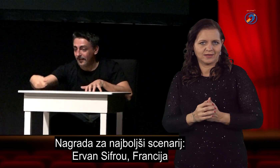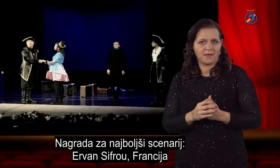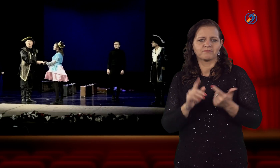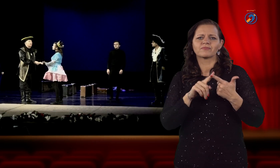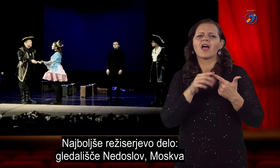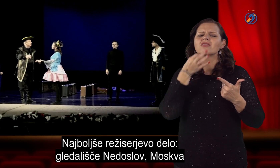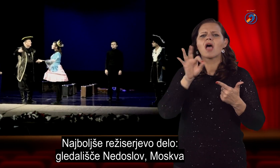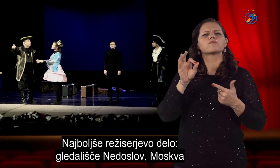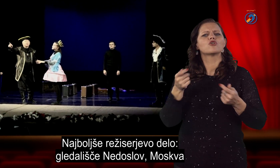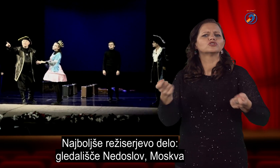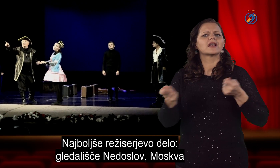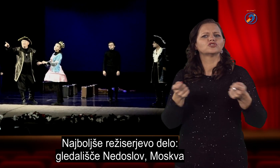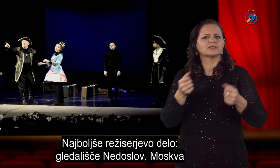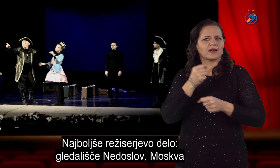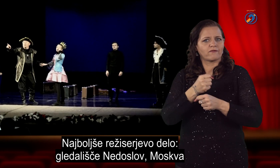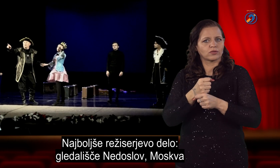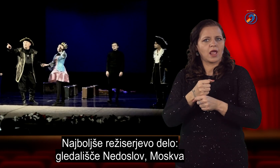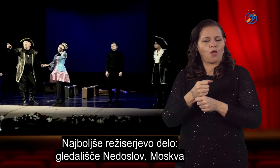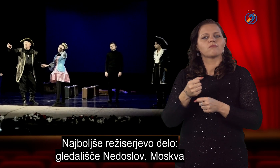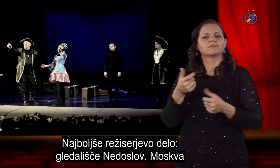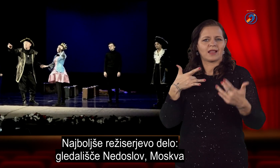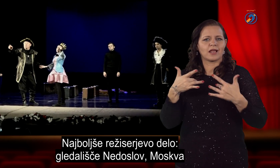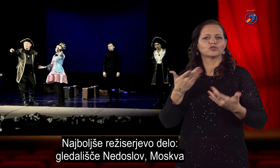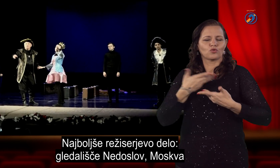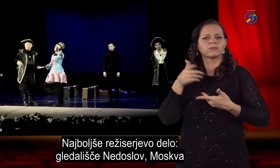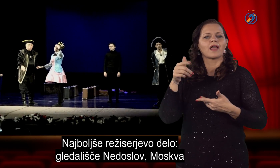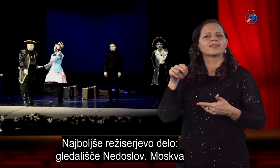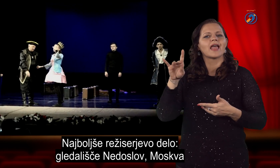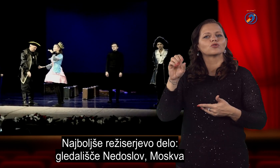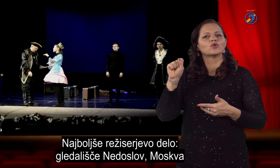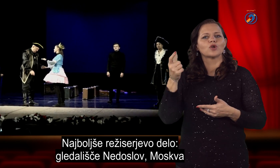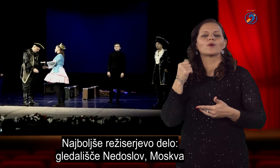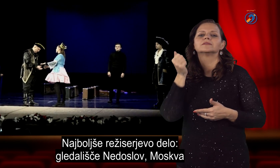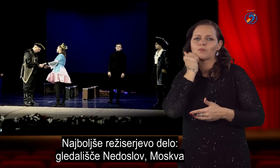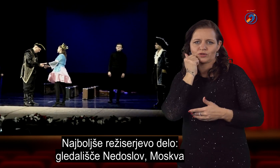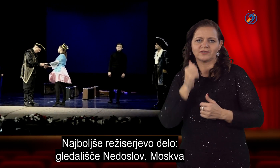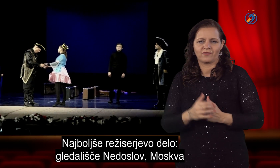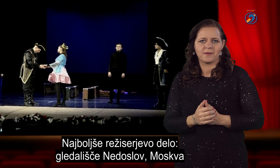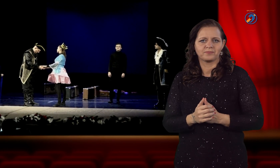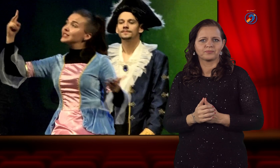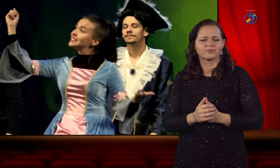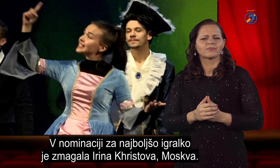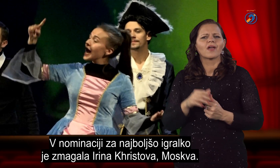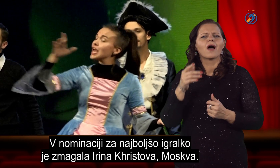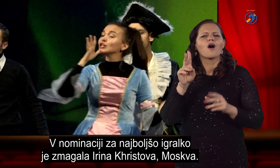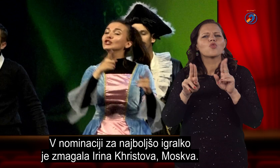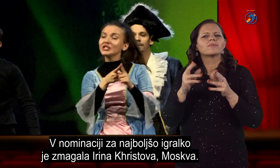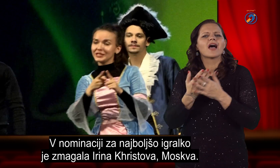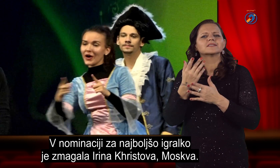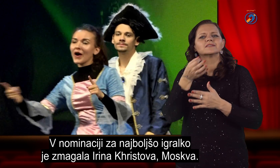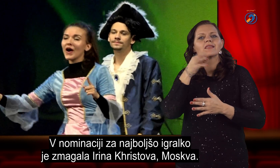Francija. Najboljše režiserjevo delo, gledališče Nedoslov, Moskva.